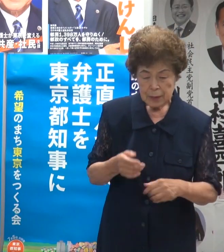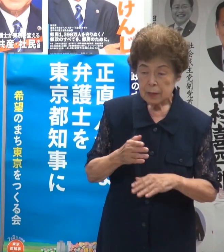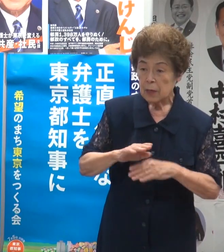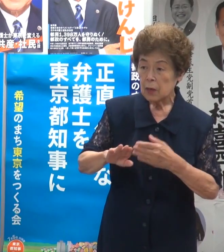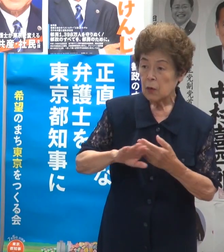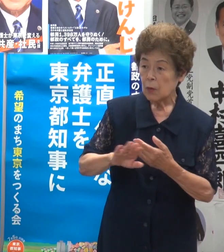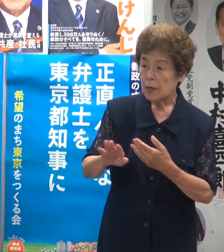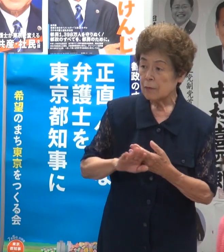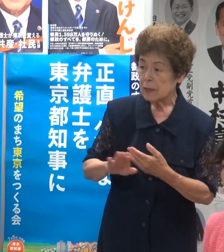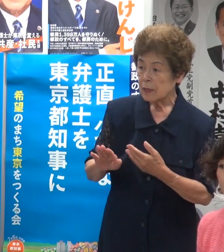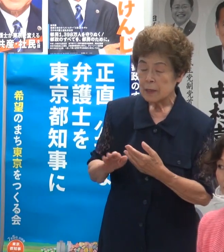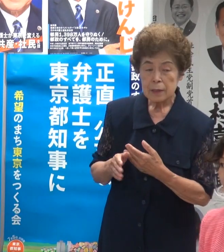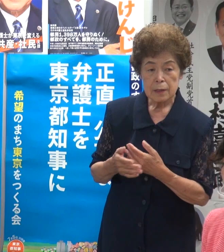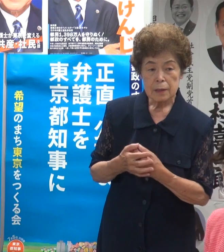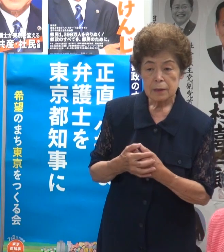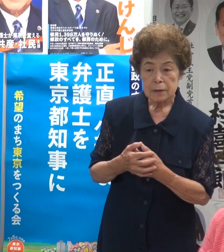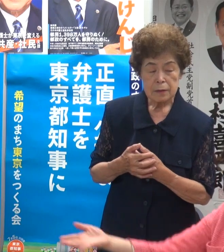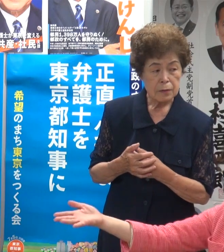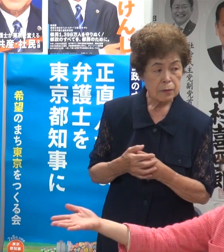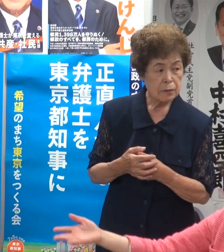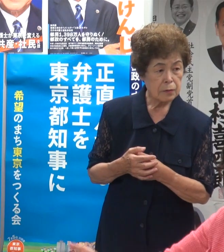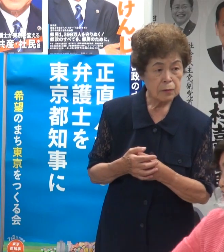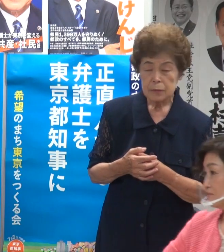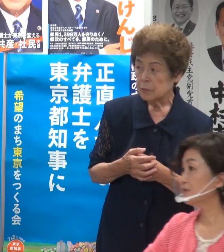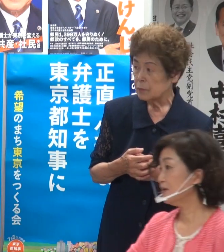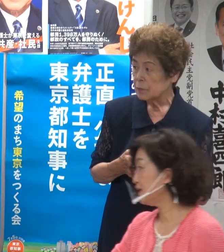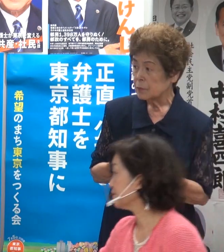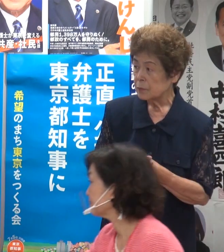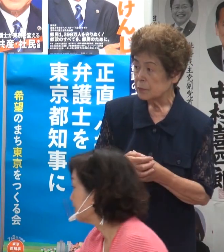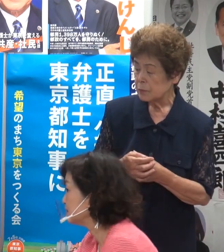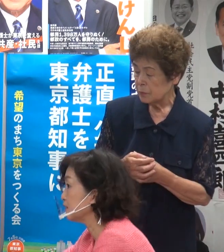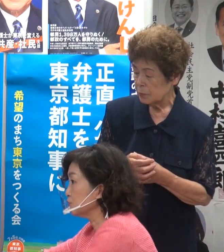他にはどうですか、よろしいですか、